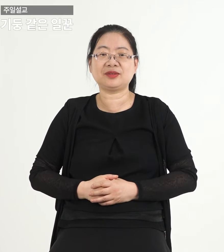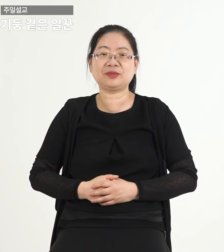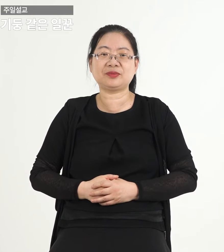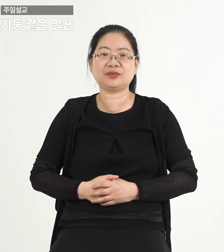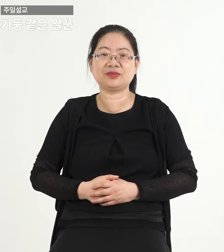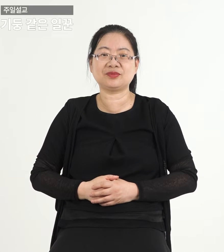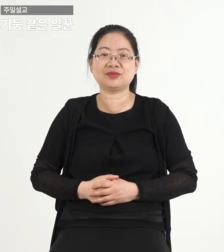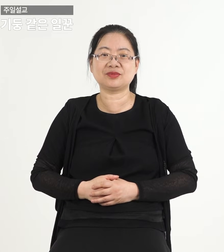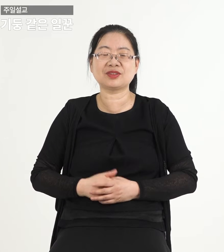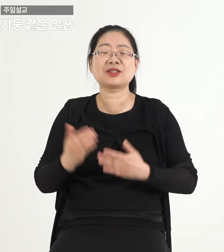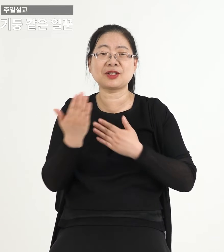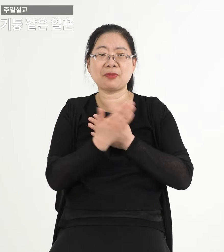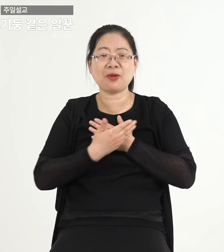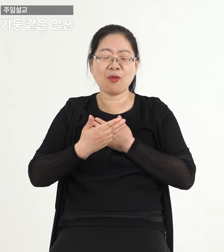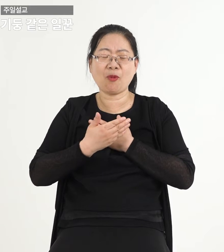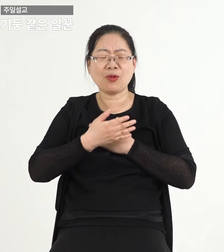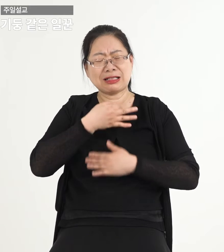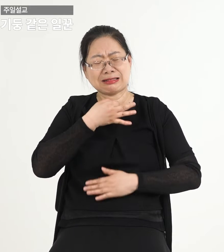몸살 났어요.